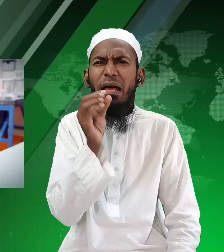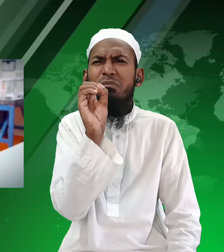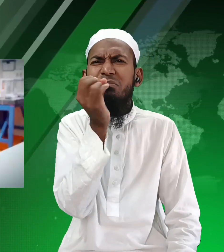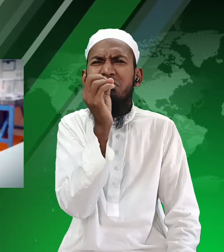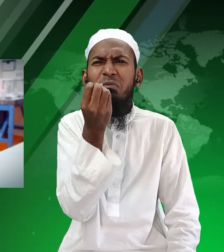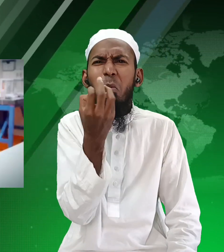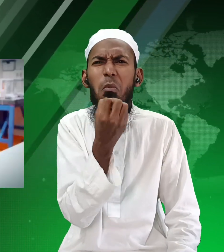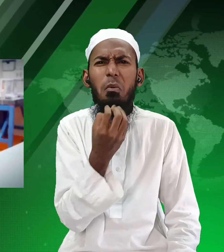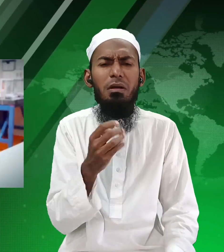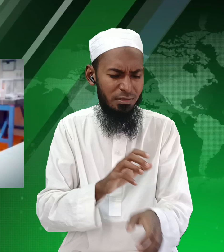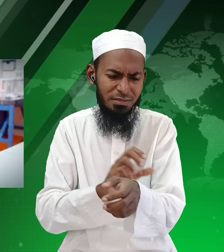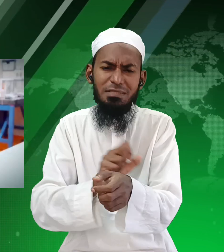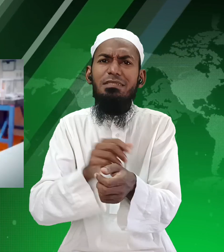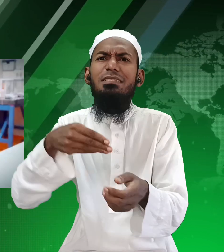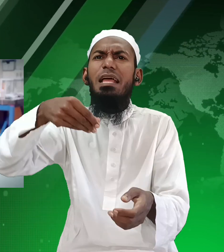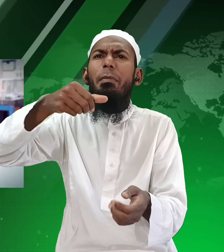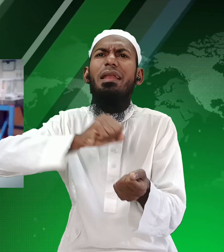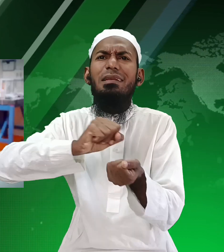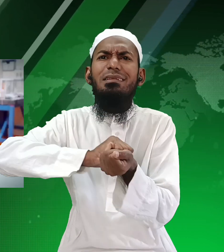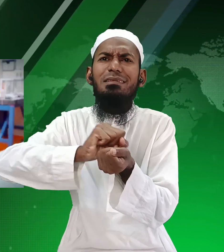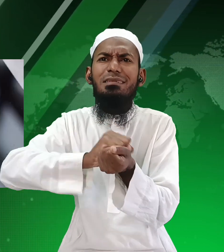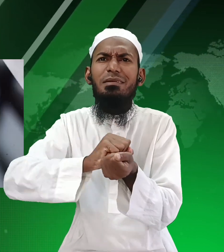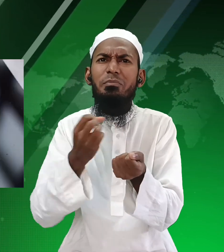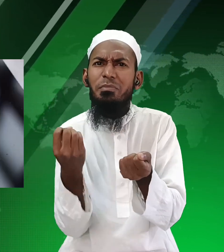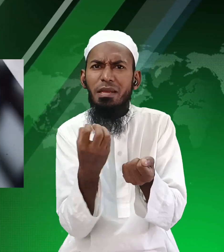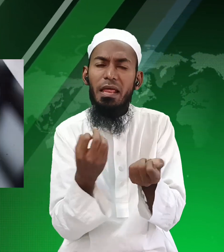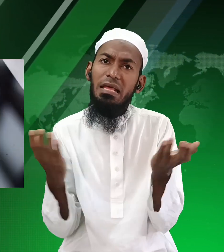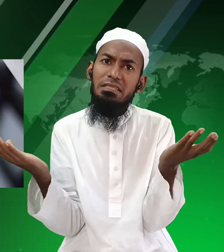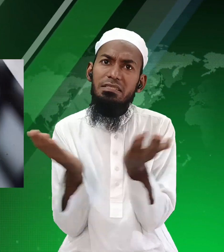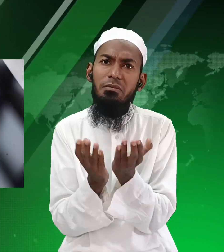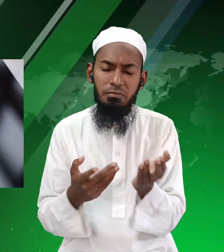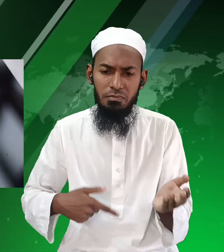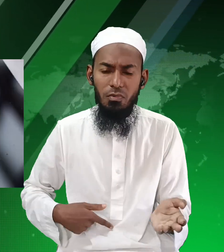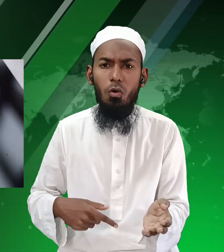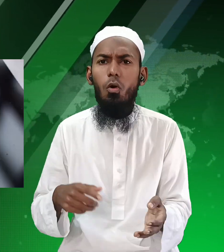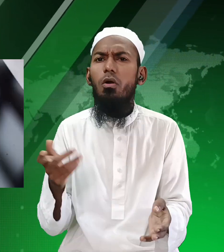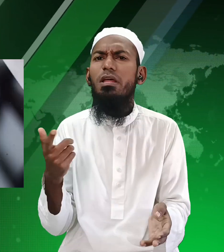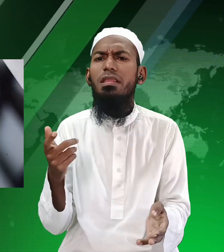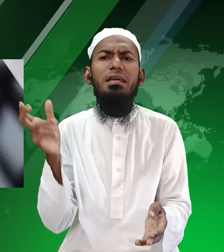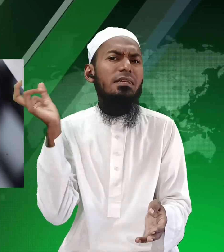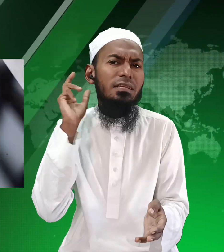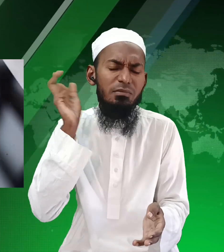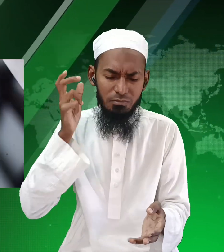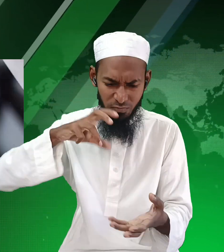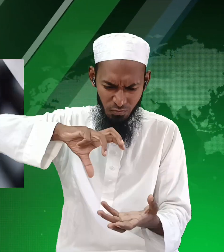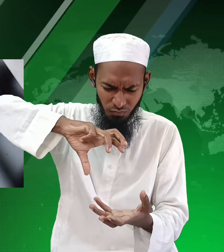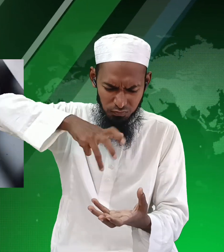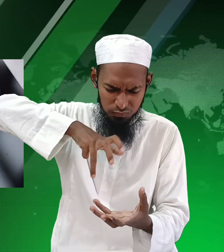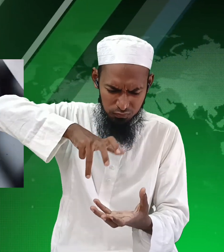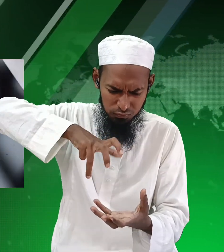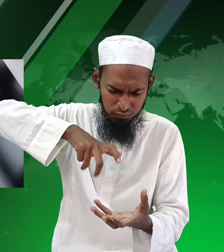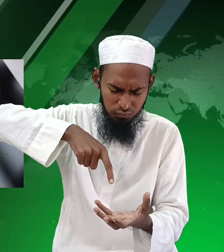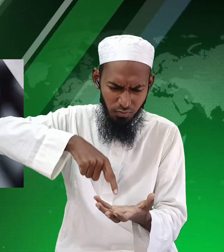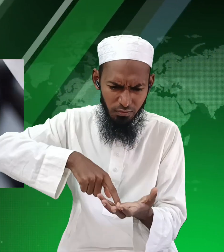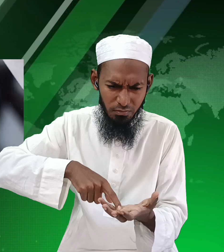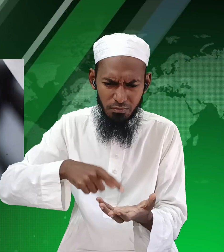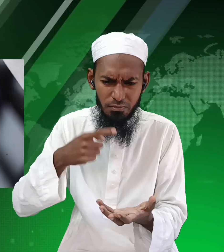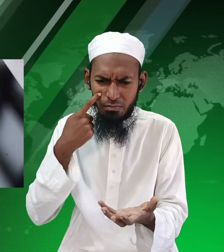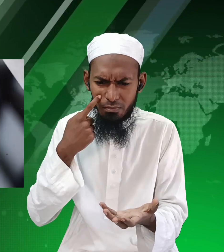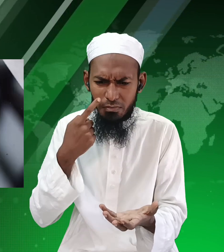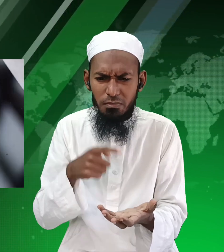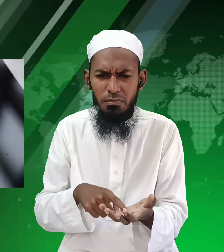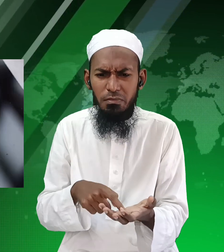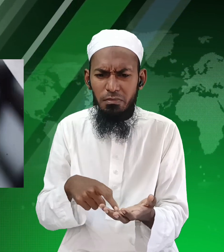যাবে, তখন ওই জায়গাটাতে একটা ফেনার মতো তৈরি হবে। এটা কেন হবে? আপনি যদি কখনো ডিম ফেটে থাকেন বা ব্লেন্ড করে থাকেন, তাহলে আপনি কল্পনা করতে